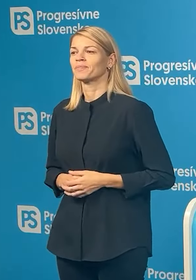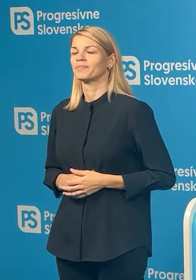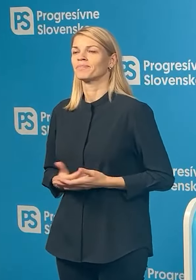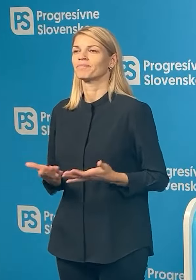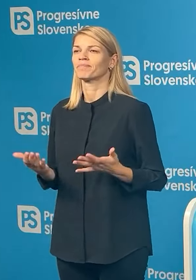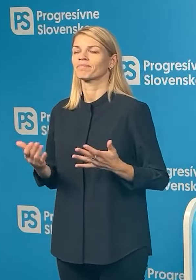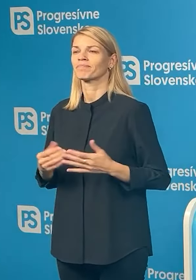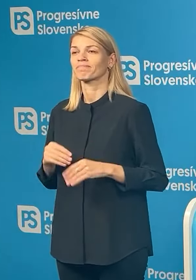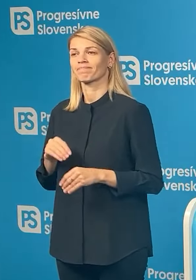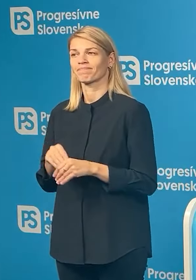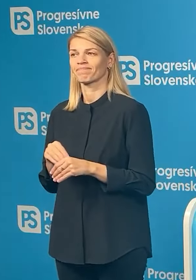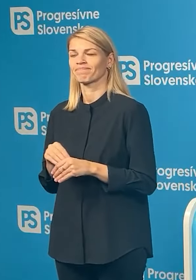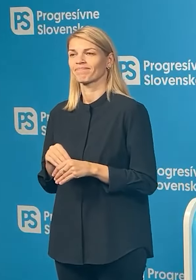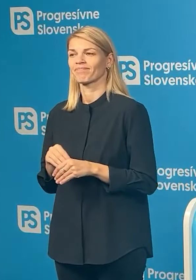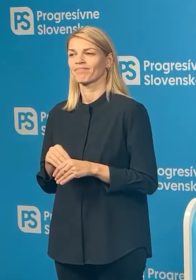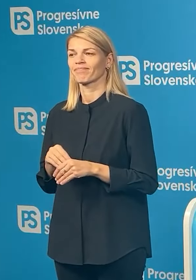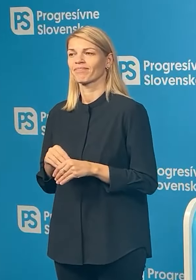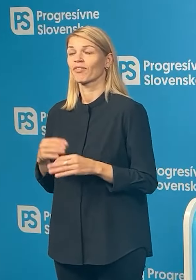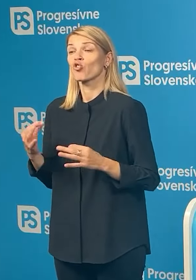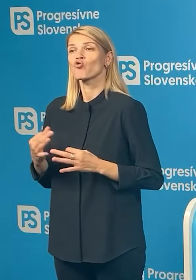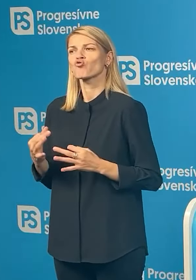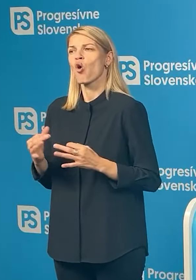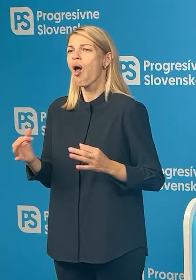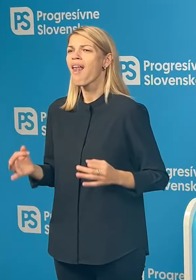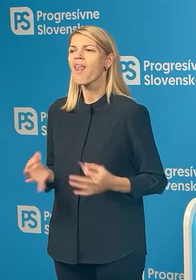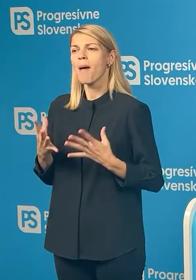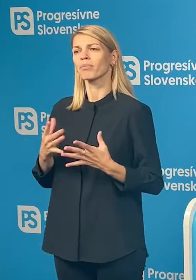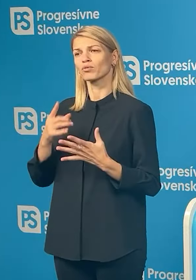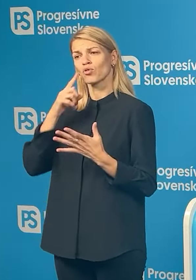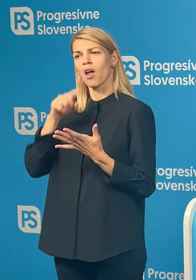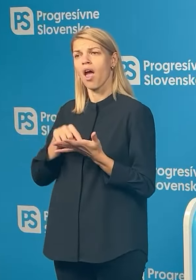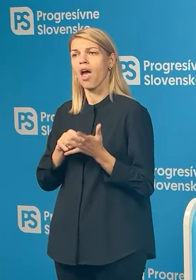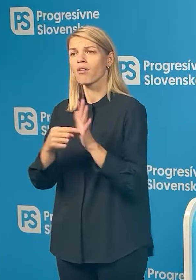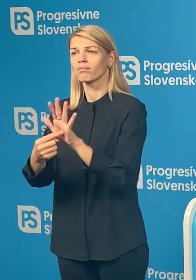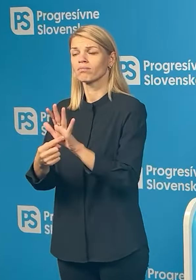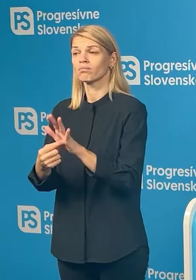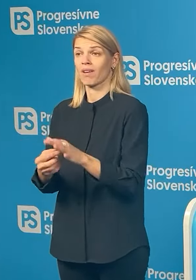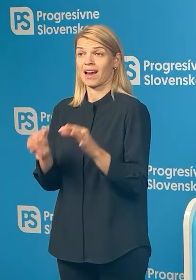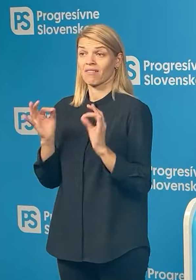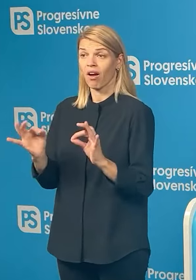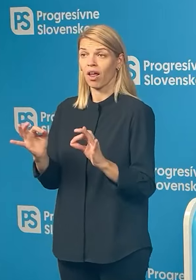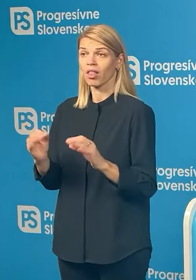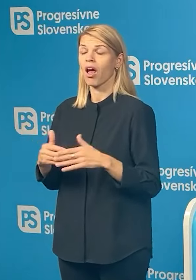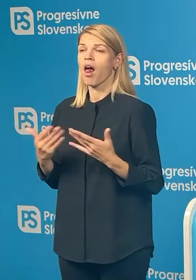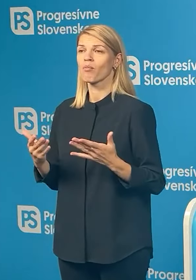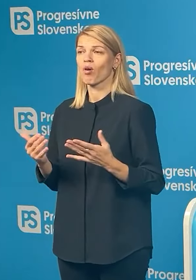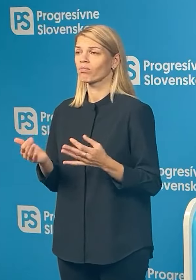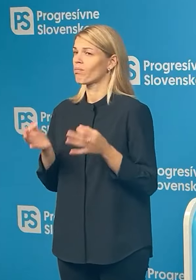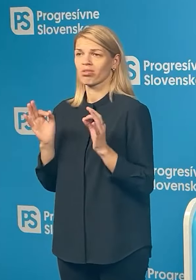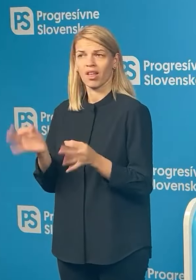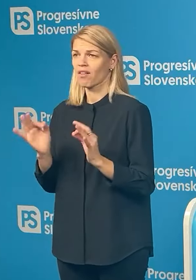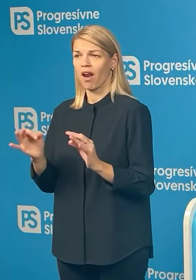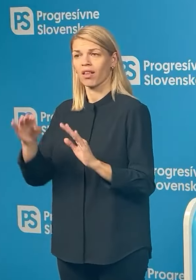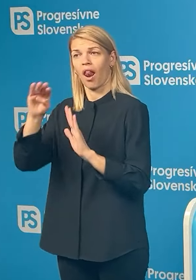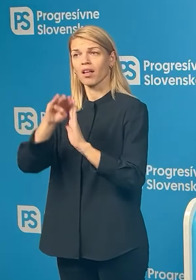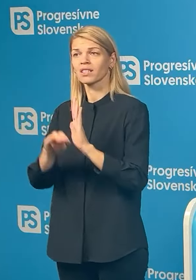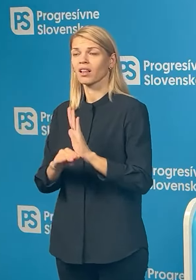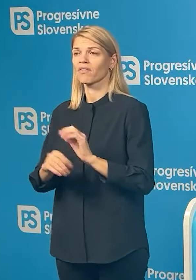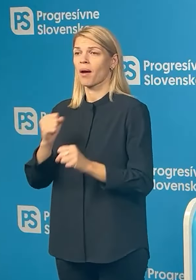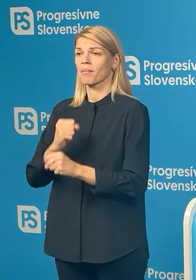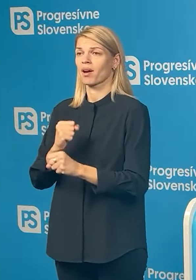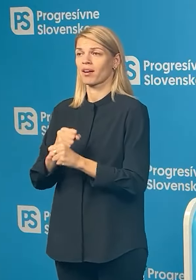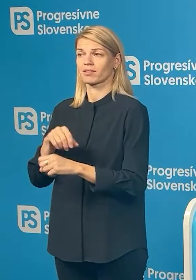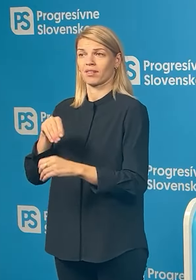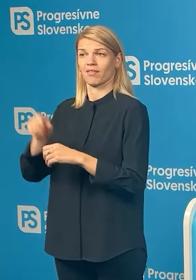Málo čo je lepšou ukážkou kvality, respektíve nekvality legislatívnej práce pod vedením